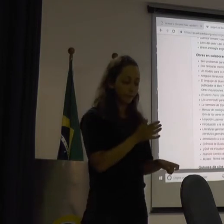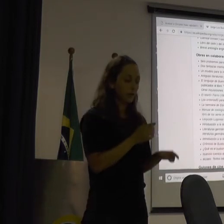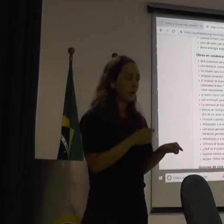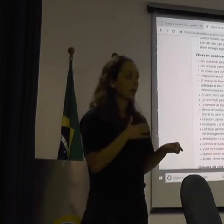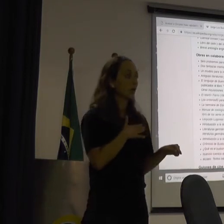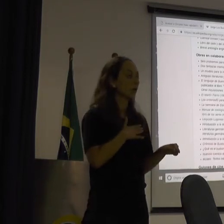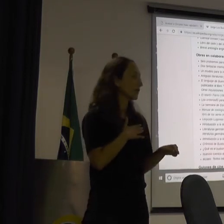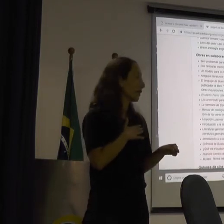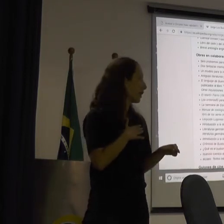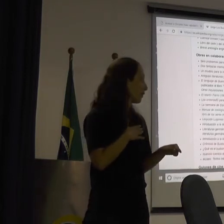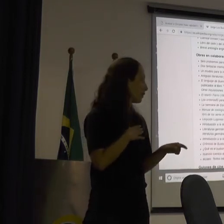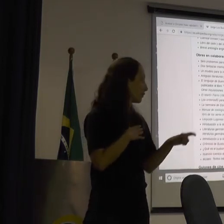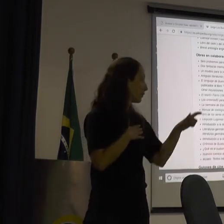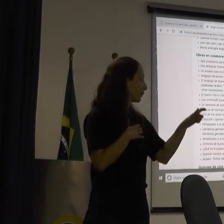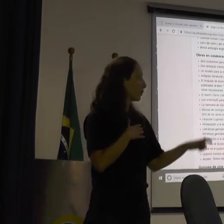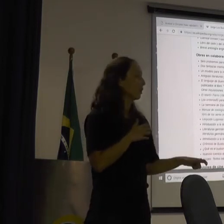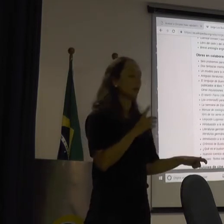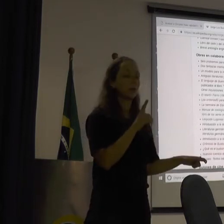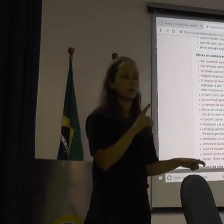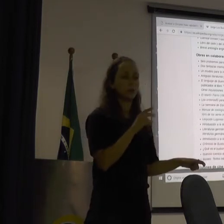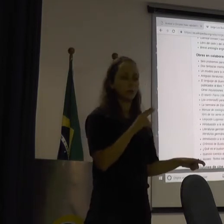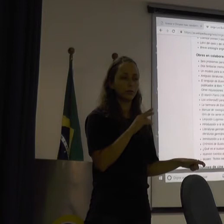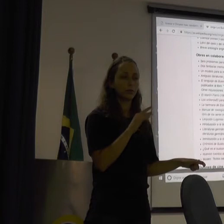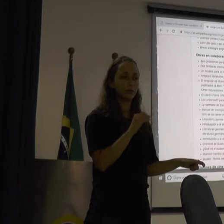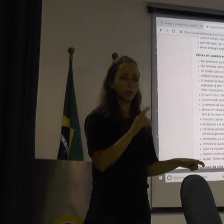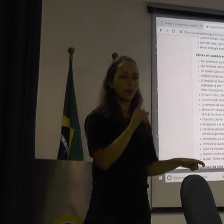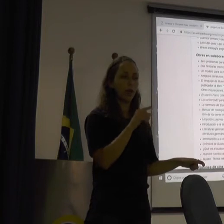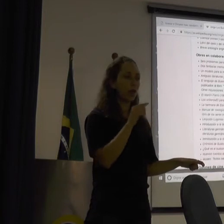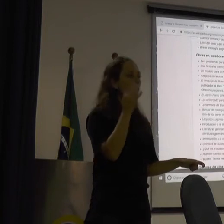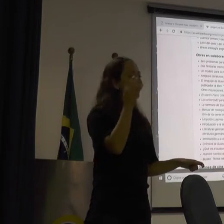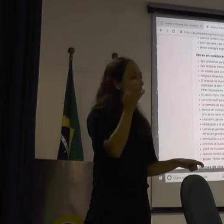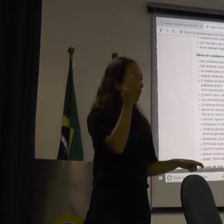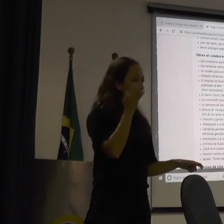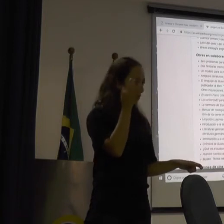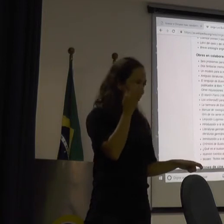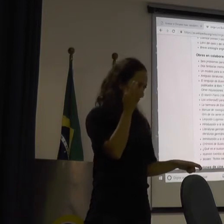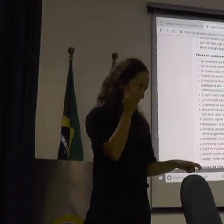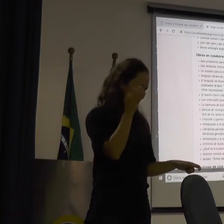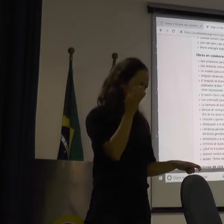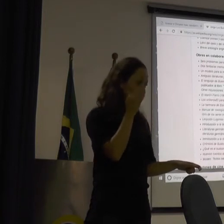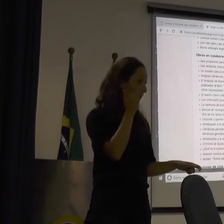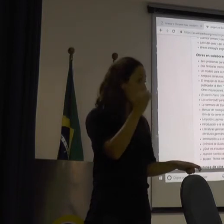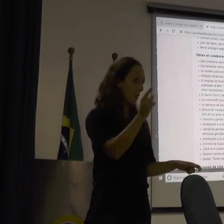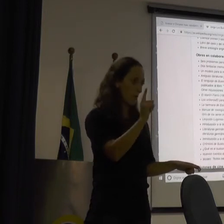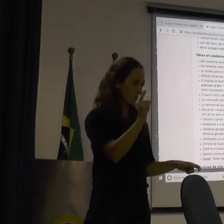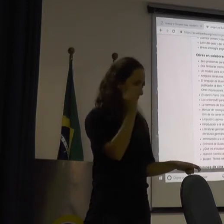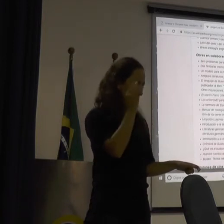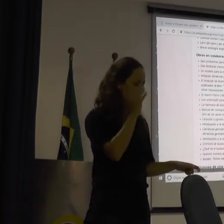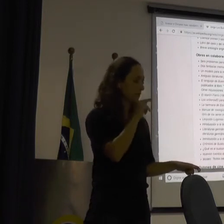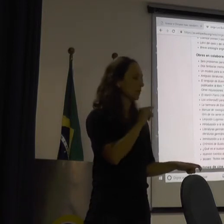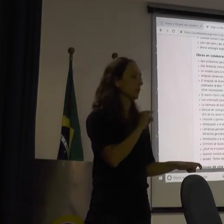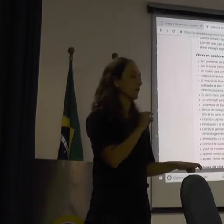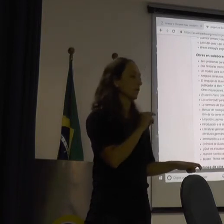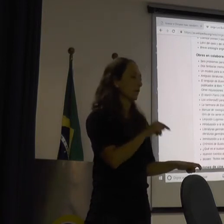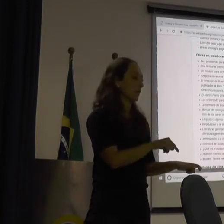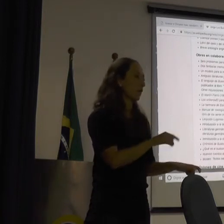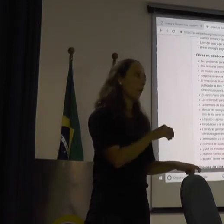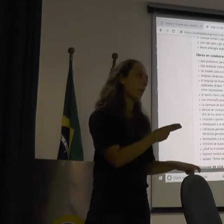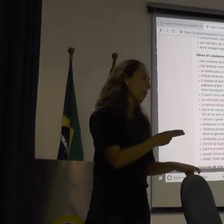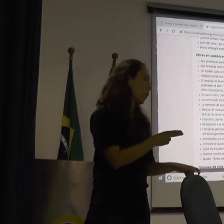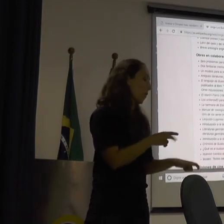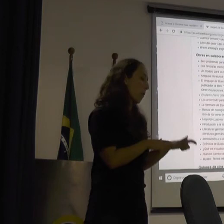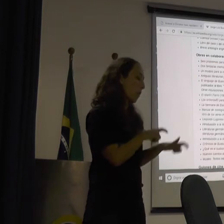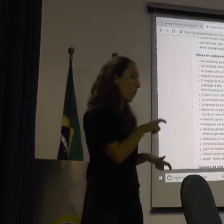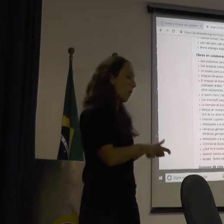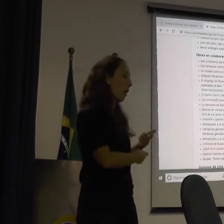de tudo, né? Pega um filósofo, ou por exemplo, um filósofo pouco conhecido, pega lá e faz ou de autores policiais,